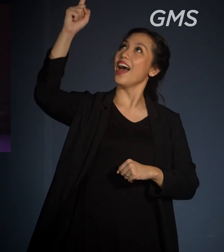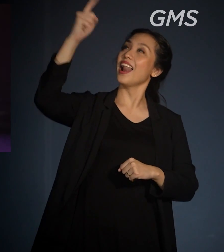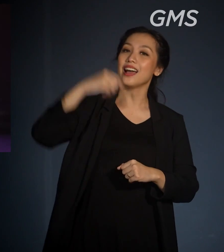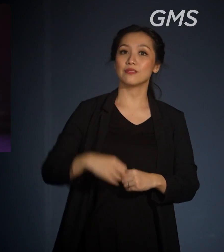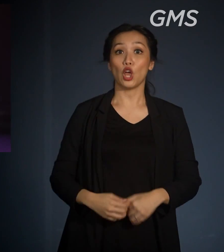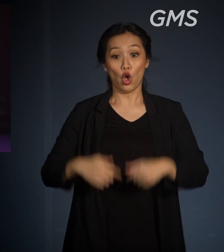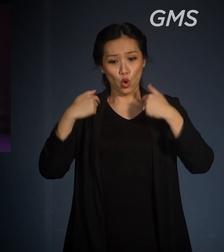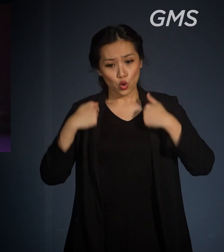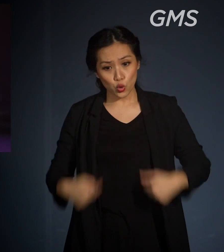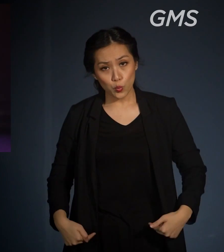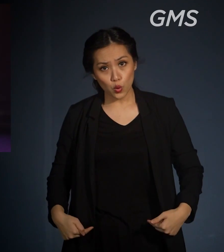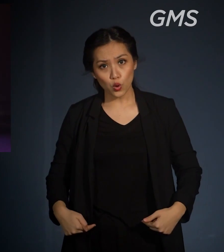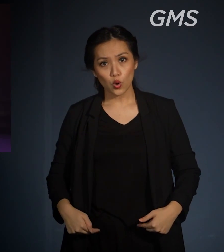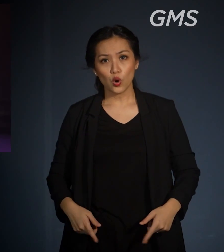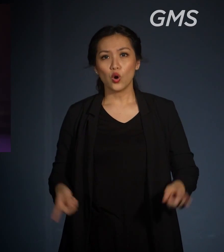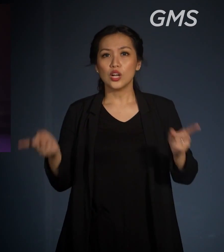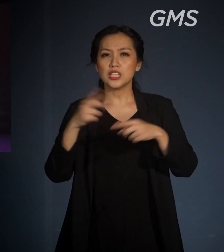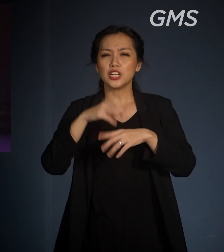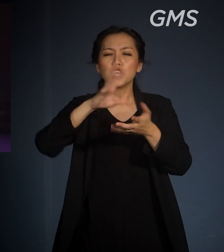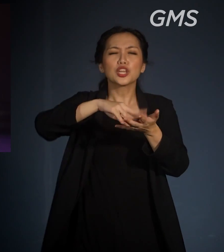jasmani kita ini kembali menjadi debu.